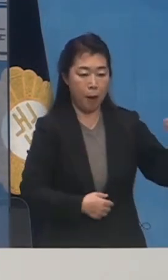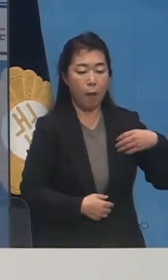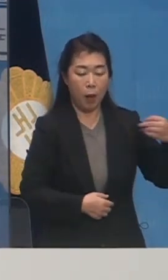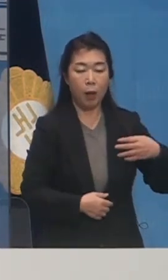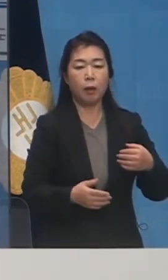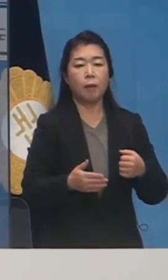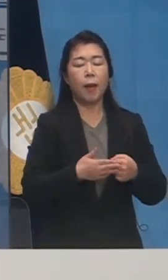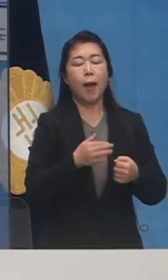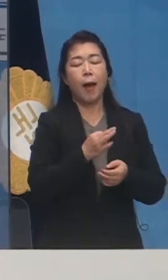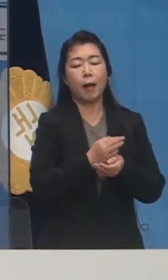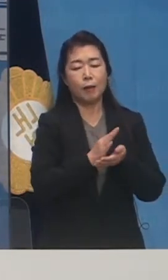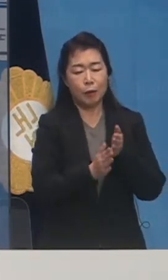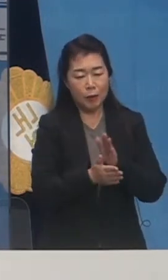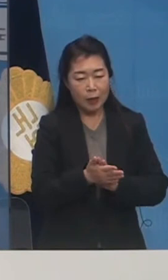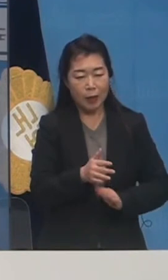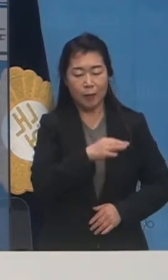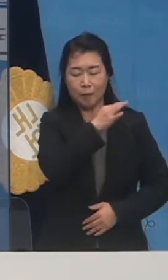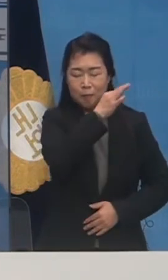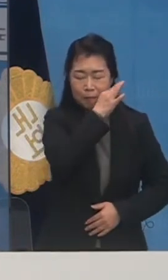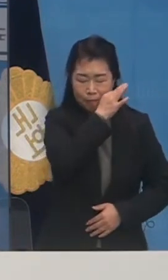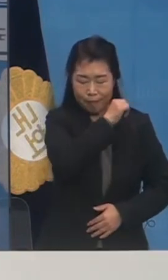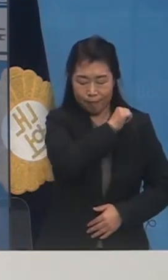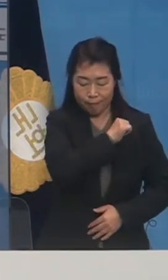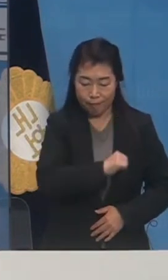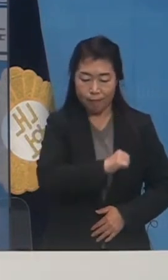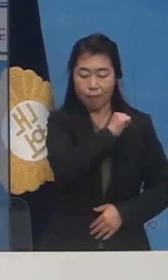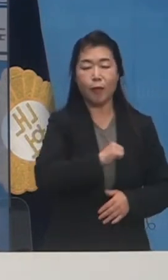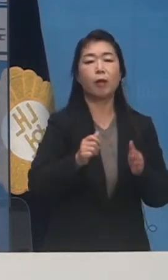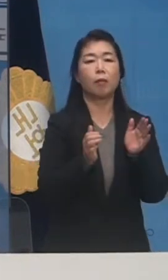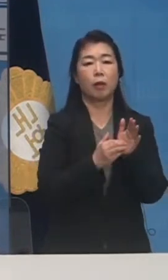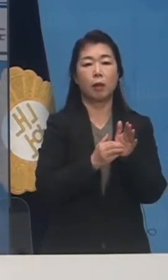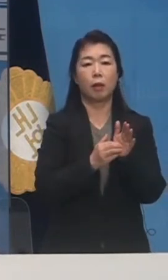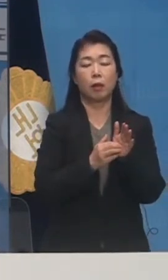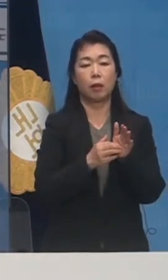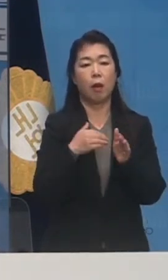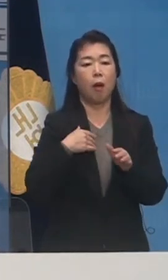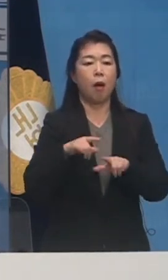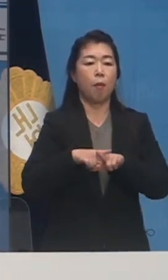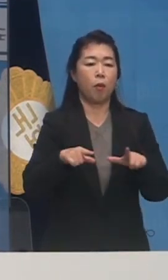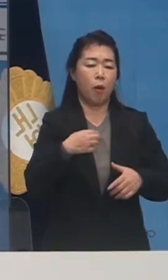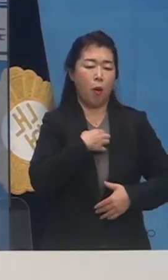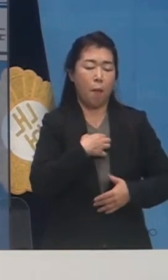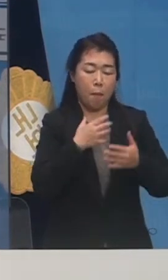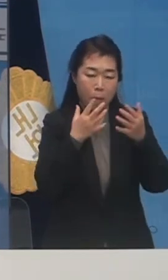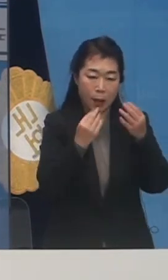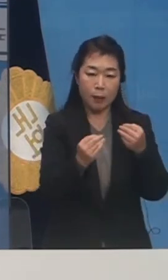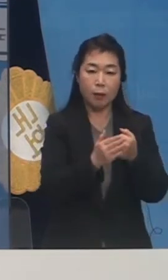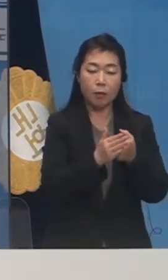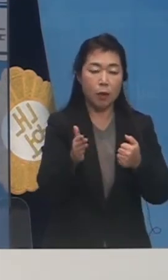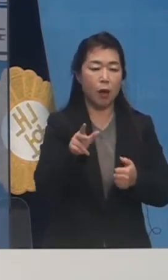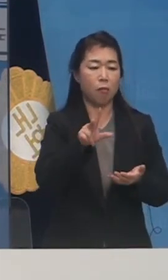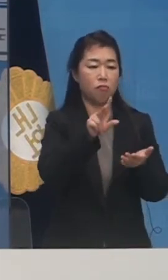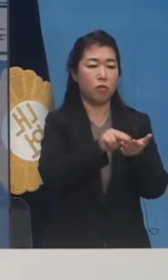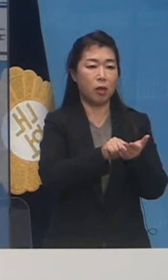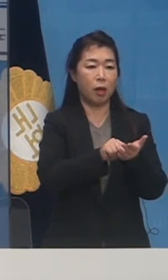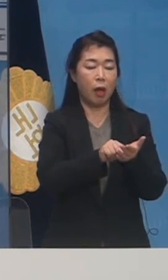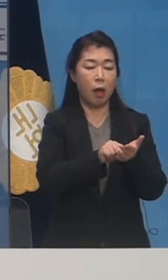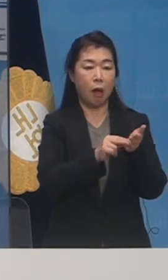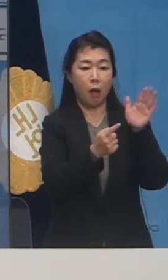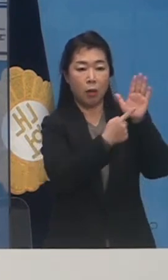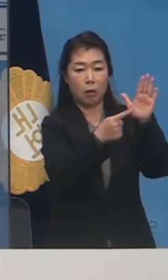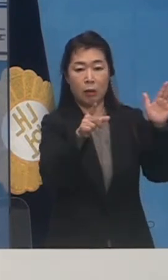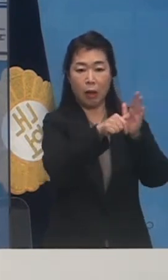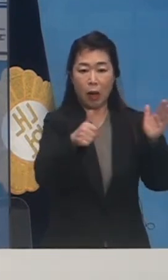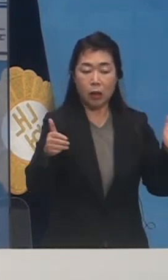했고 말도 못할 수치심을 느꼈습니다. 제가 평소 겁이 많은 편이라 이 문제를